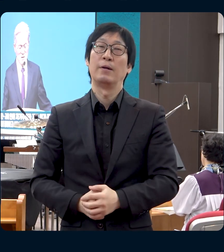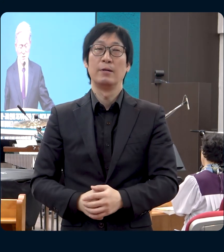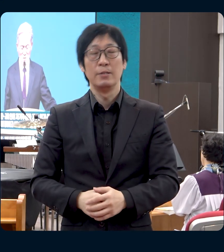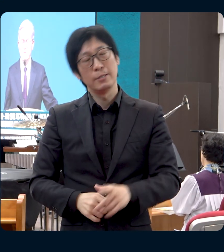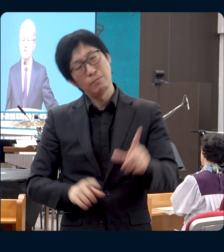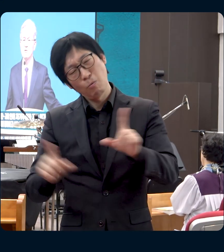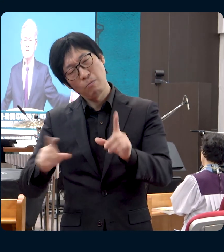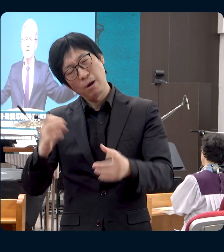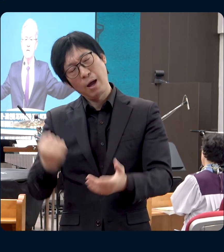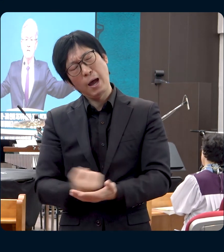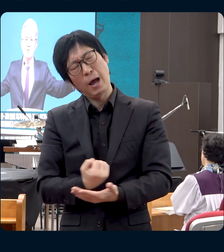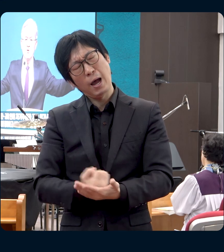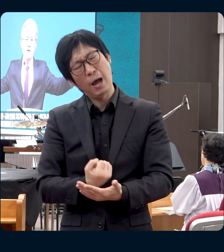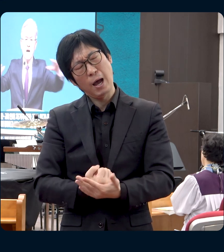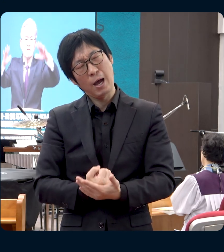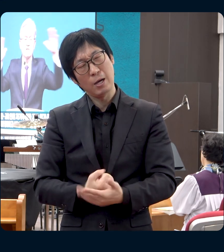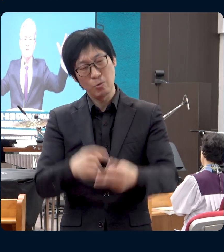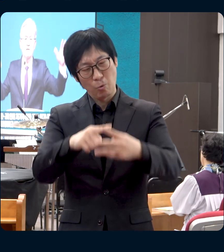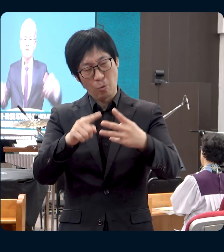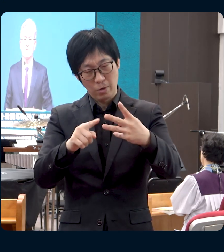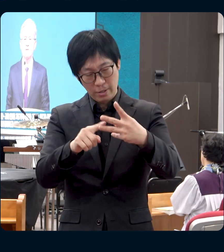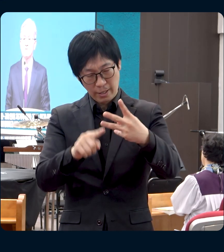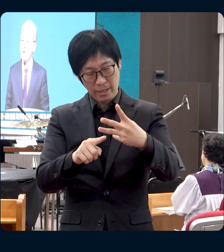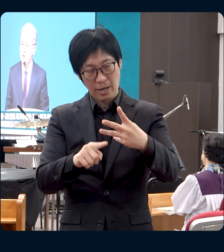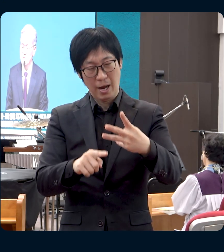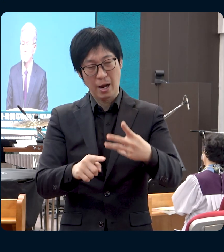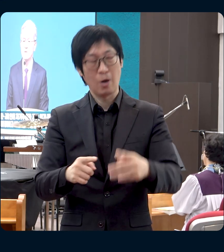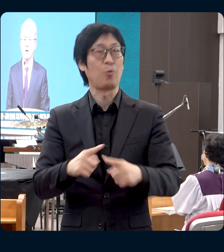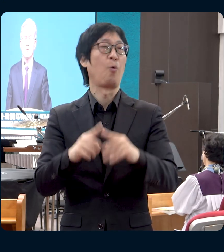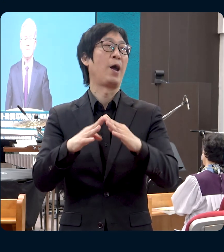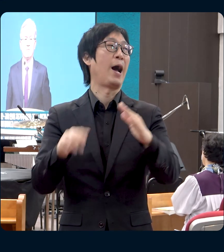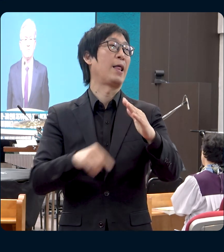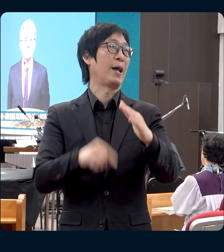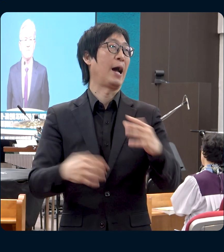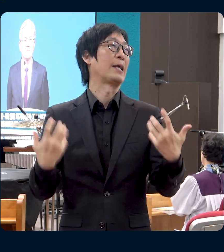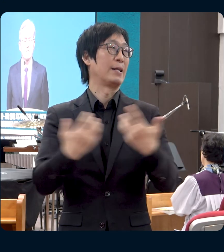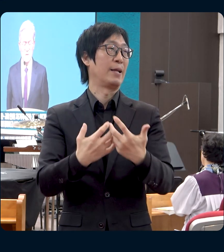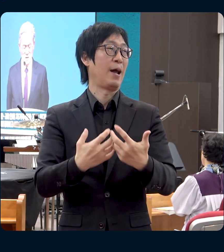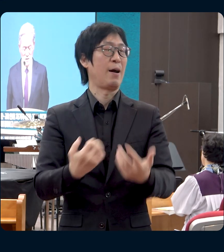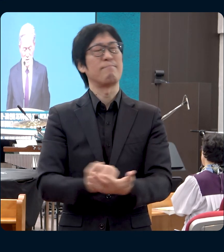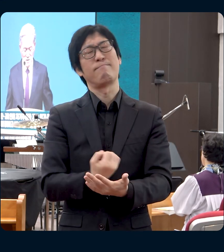때 정말 그것들이 교회 안에 가득 찰 때 너무 힘들다고.